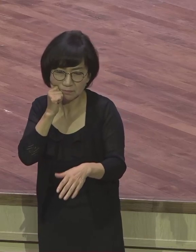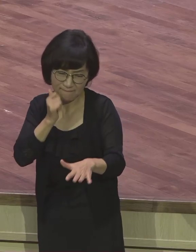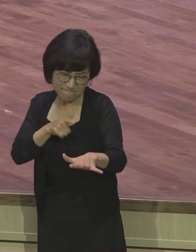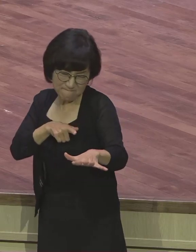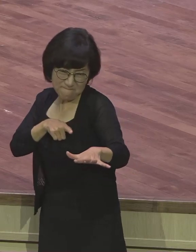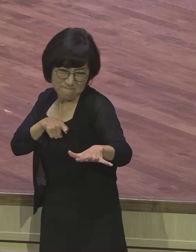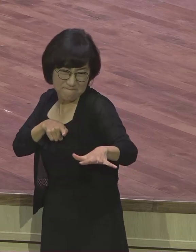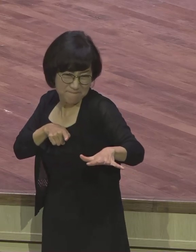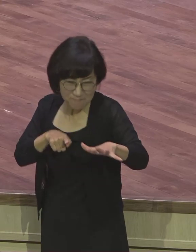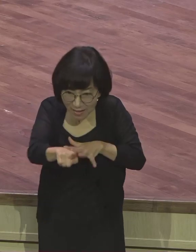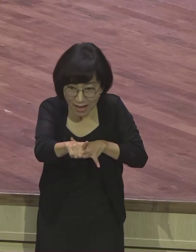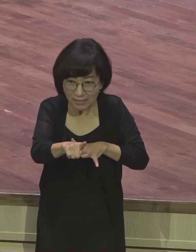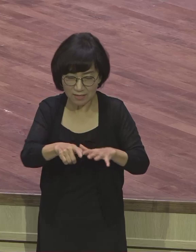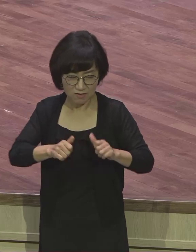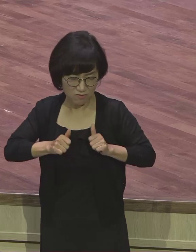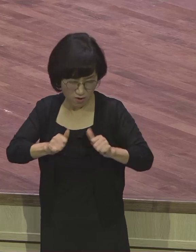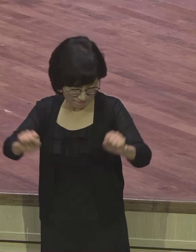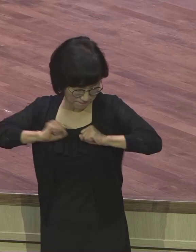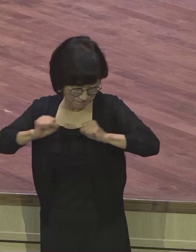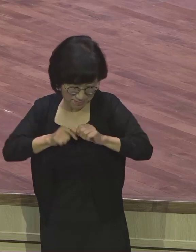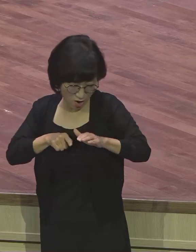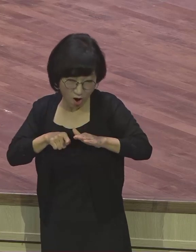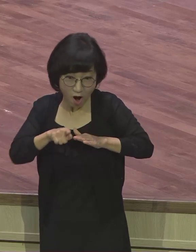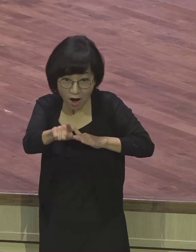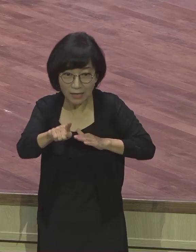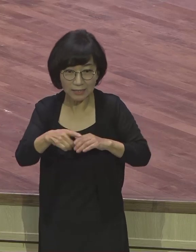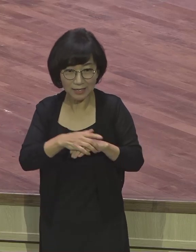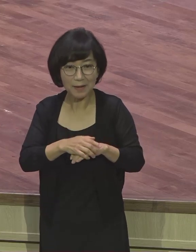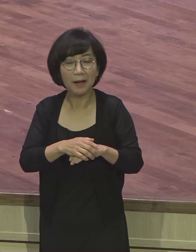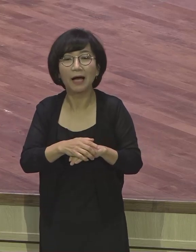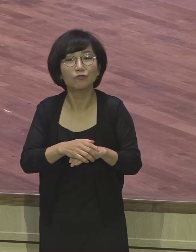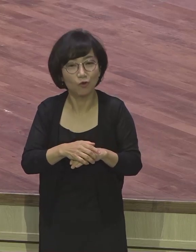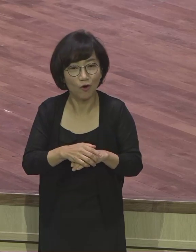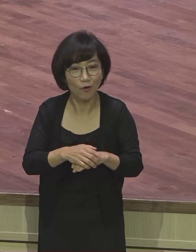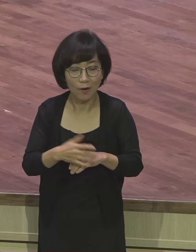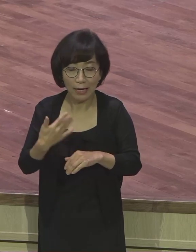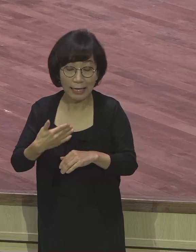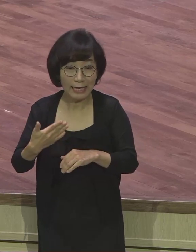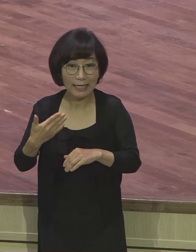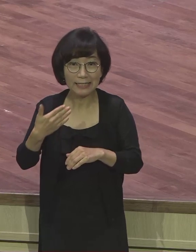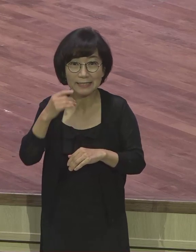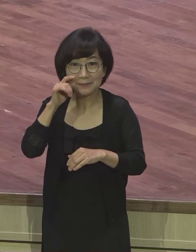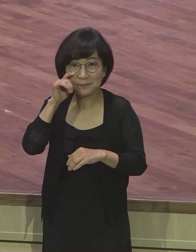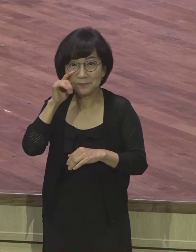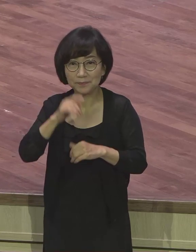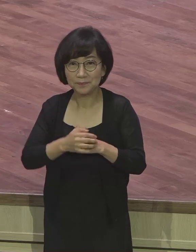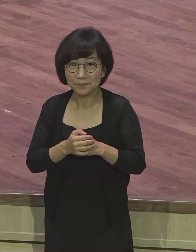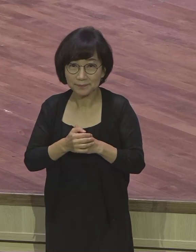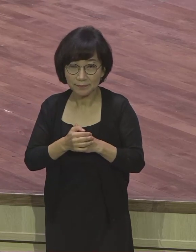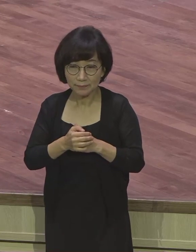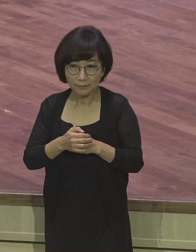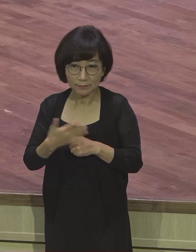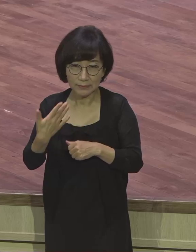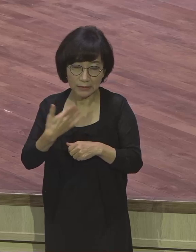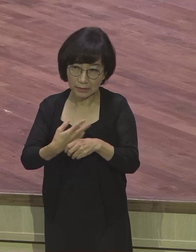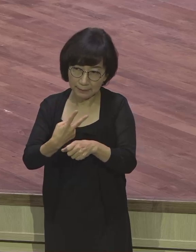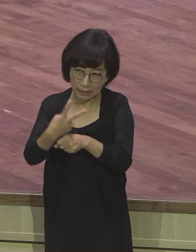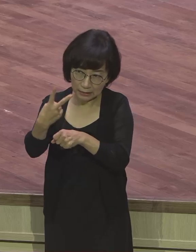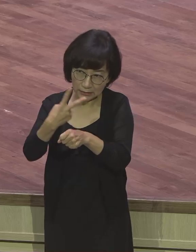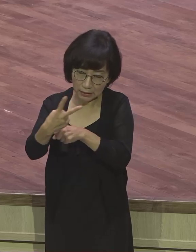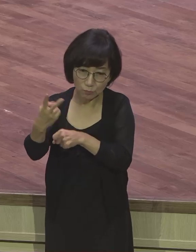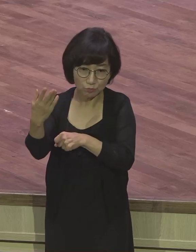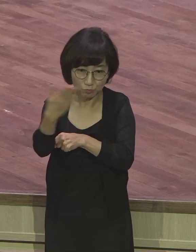그 지금 올해 내년까지 다 이제 나이 많은 분들 하다가 후백년부터는 전부 40대로 쫙 이